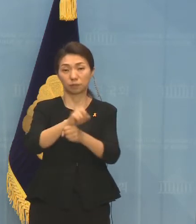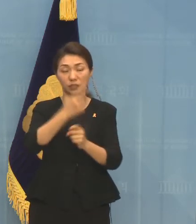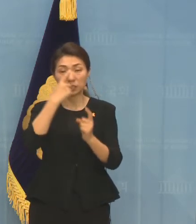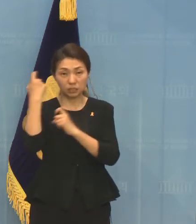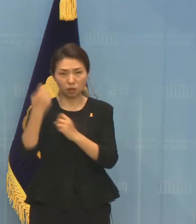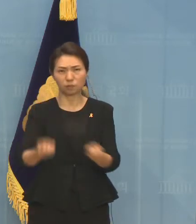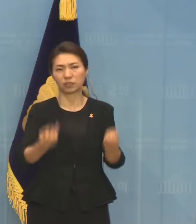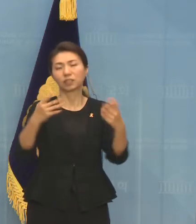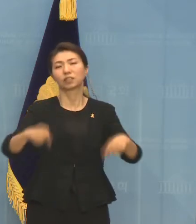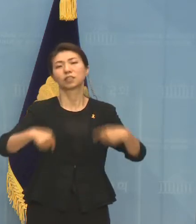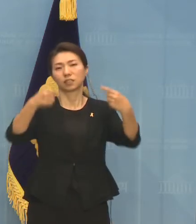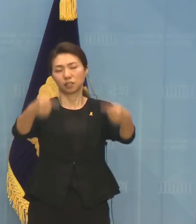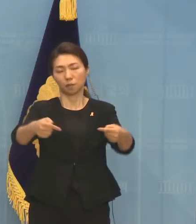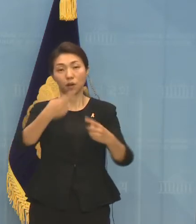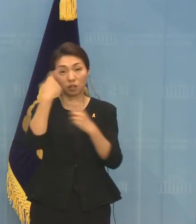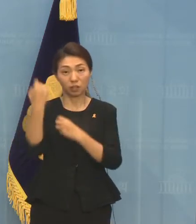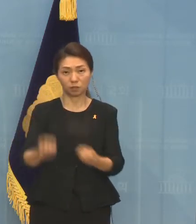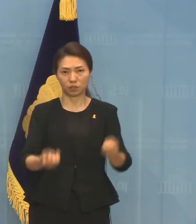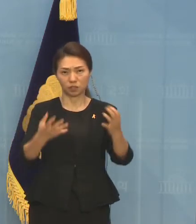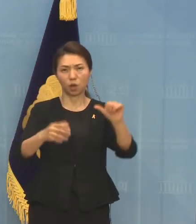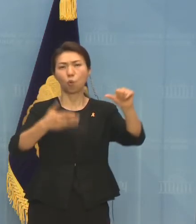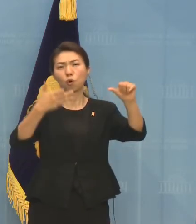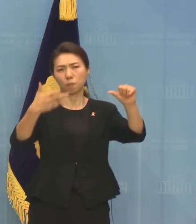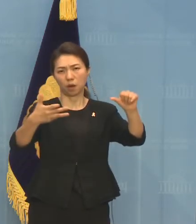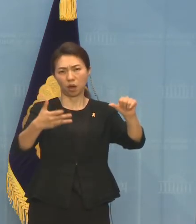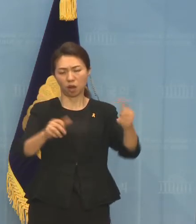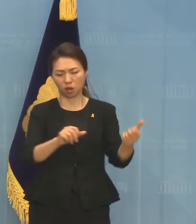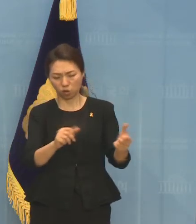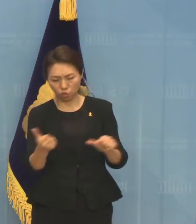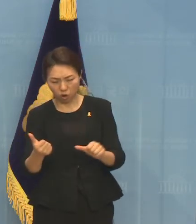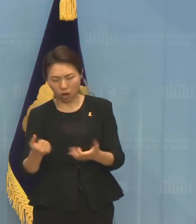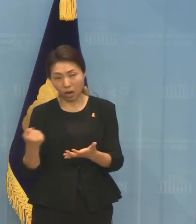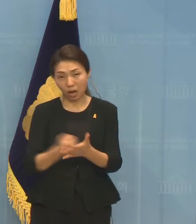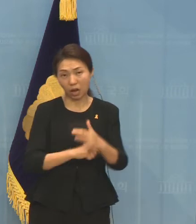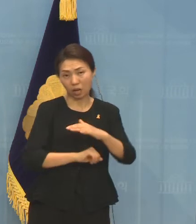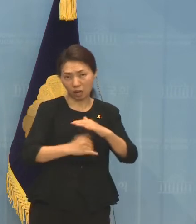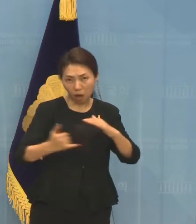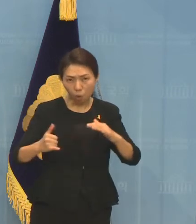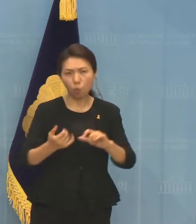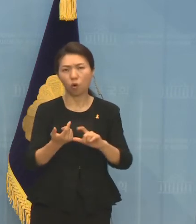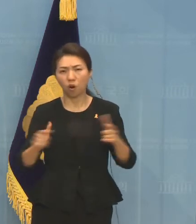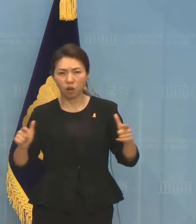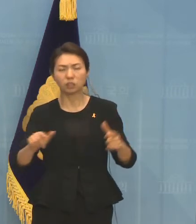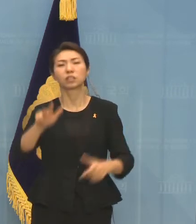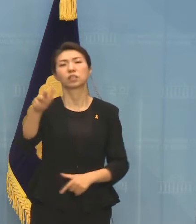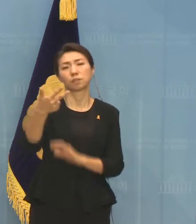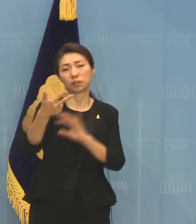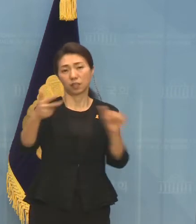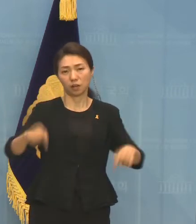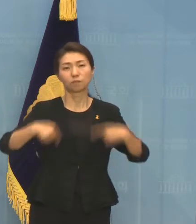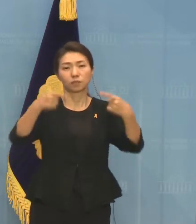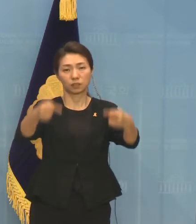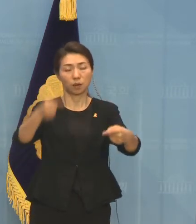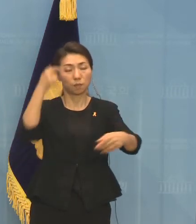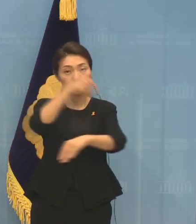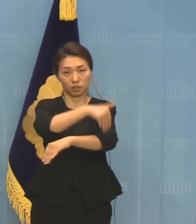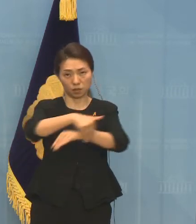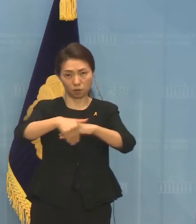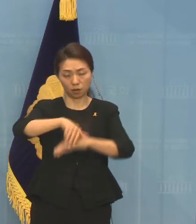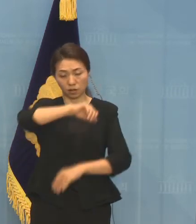교육부의 2022 개정 음악과 교육과정 성취기준 항목에 국악 관련 내용 명시를 요청하는